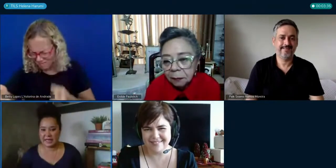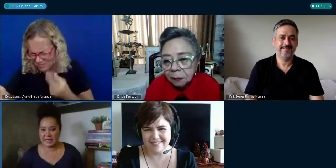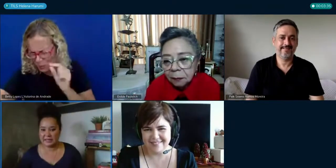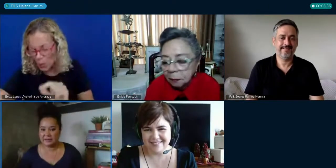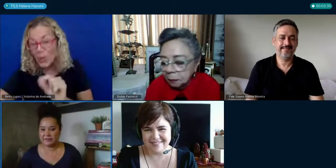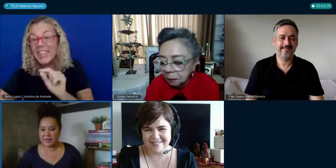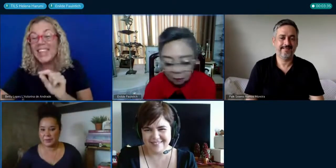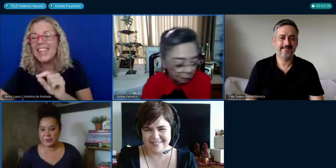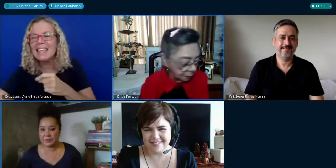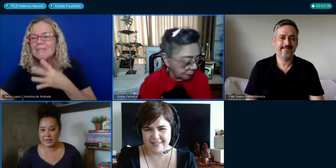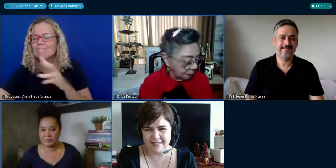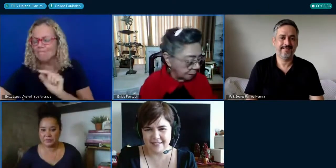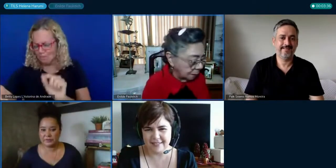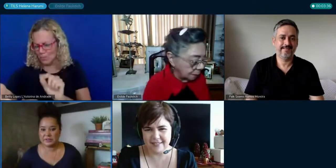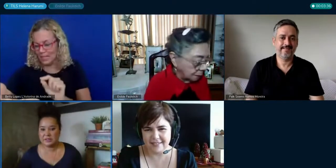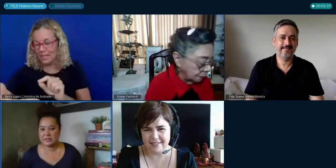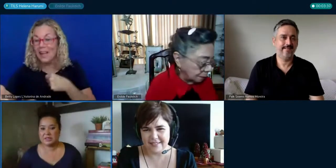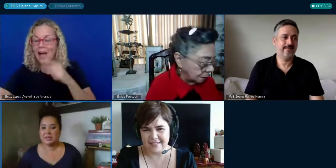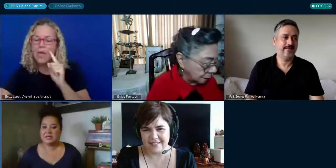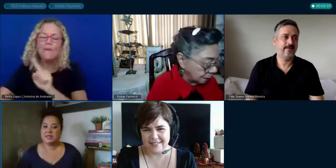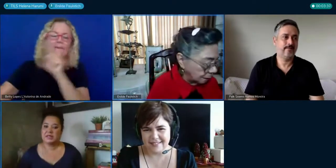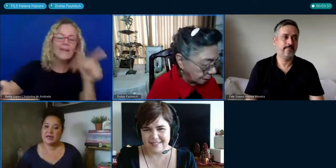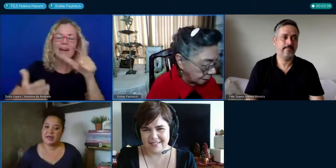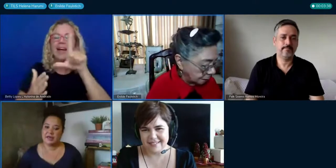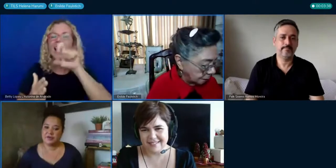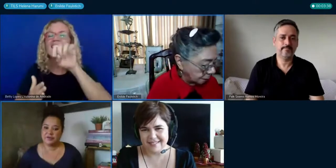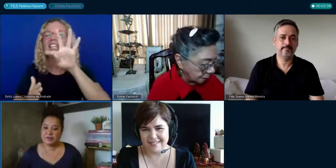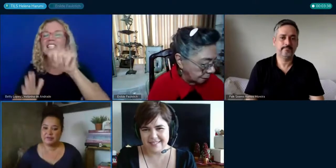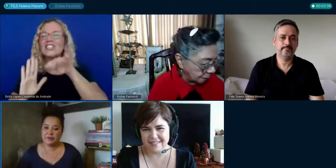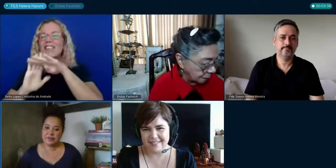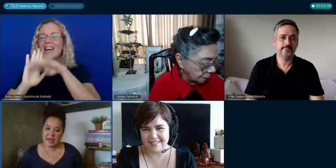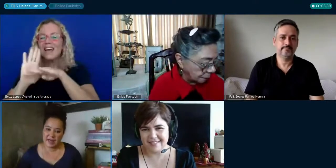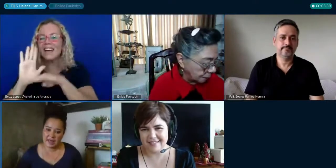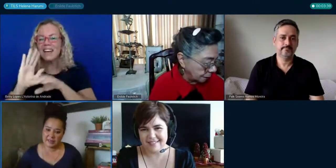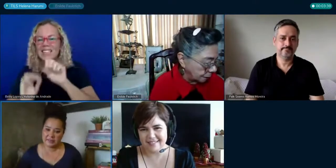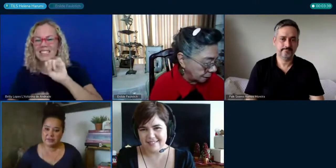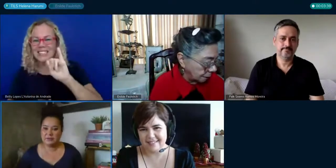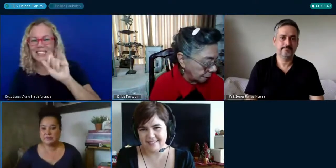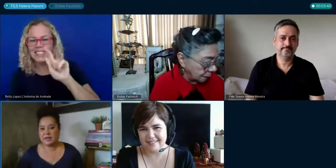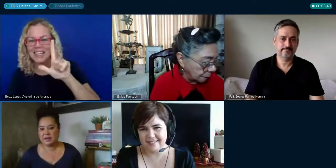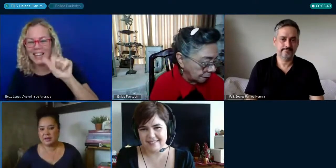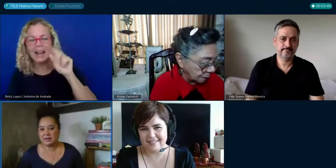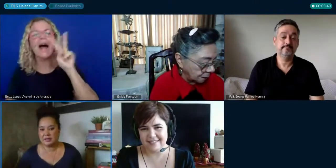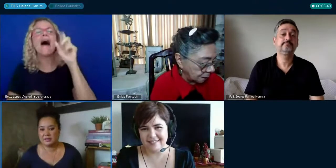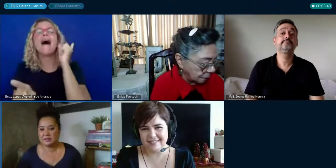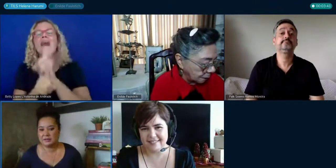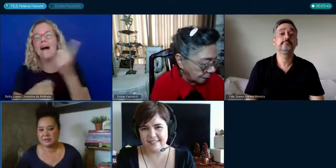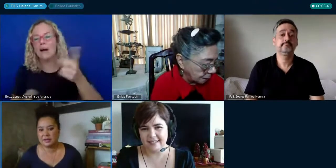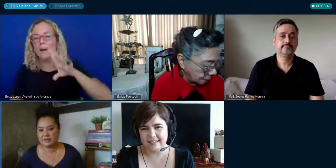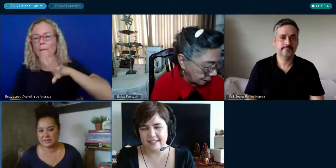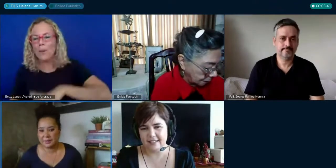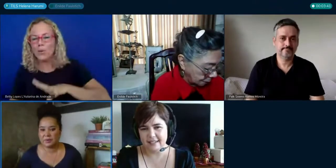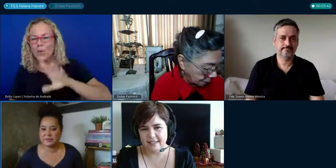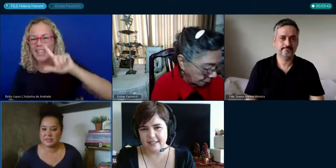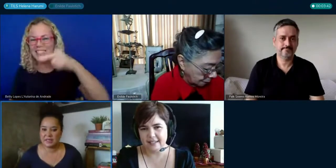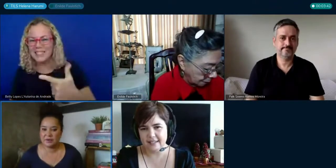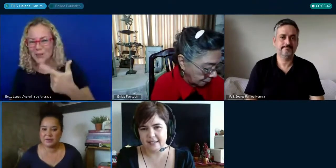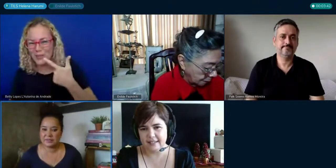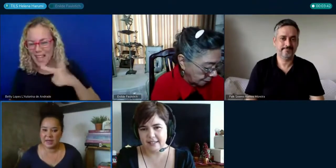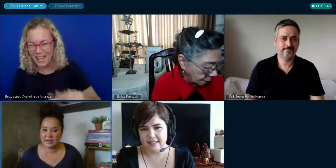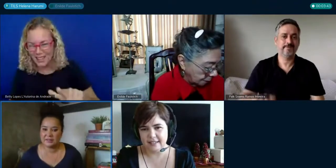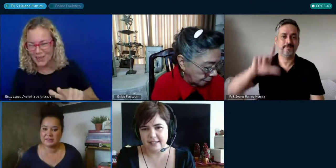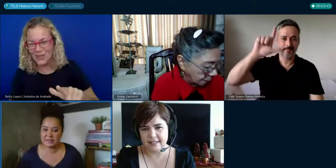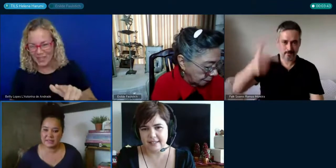de PSL e fiquei um pouco na dúvida. E aí eu tive que voltar, então, na legislação para